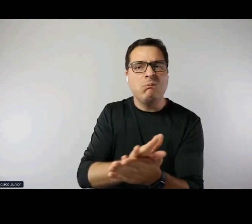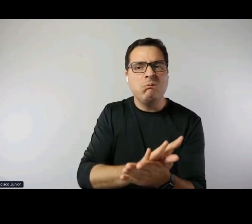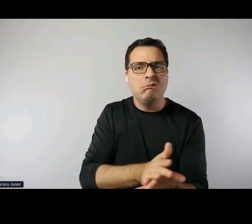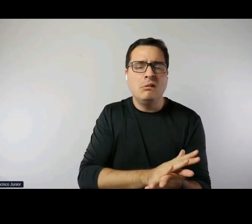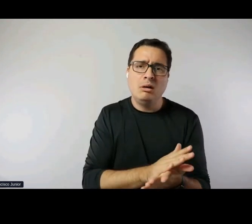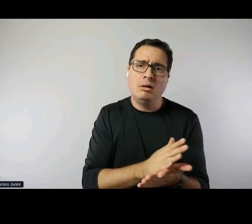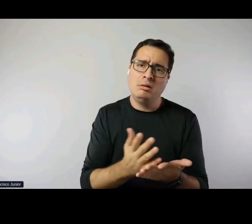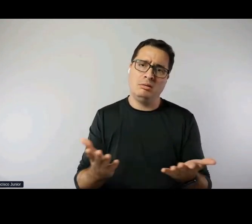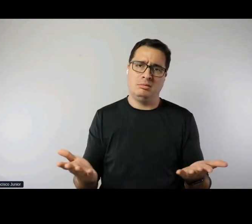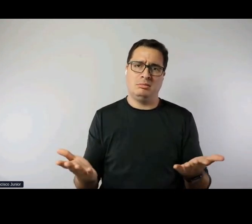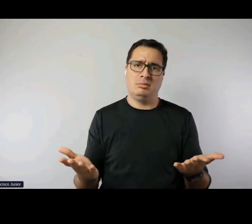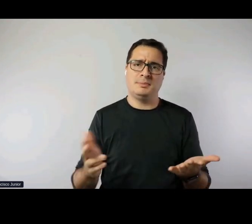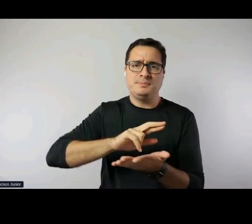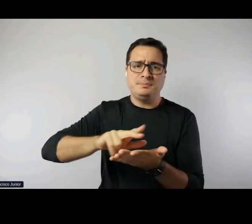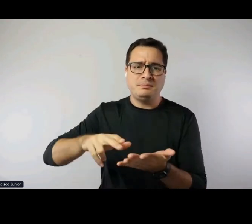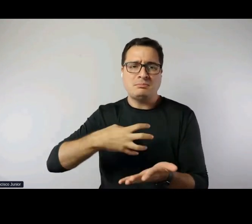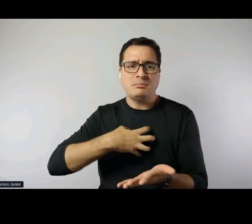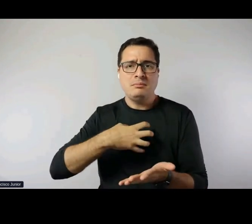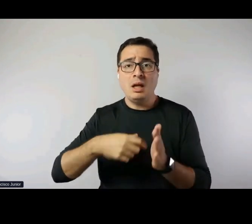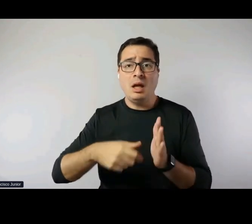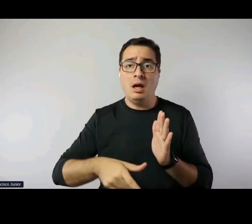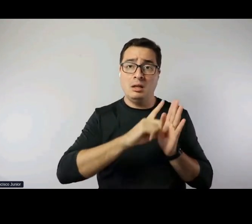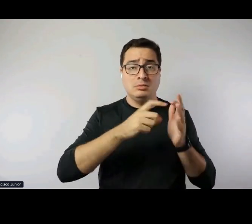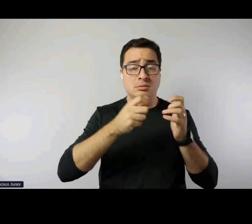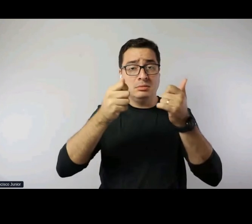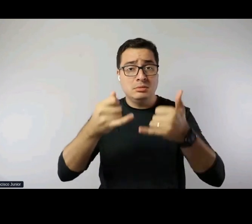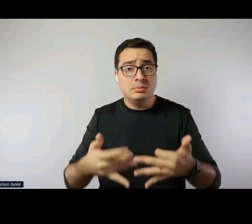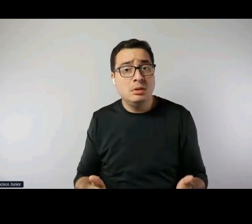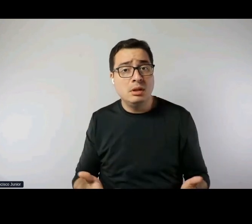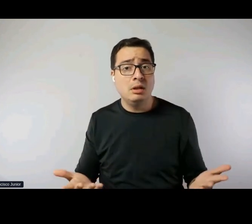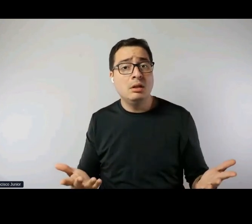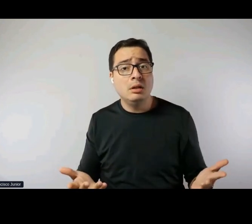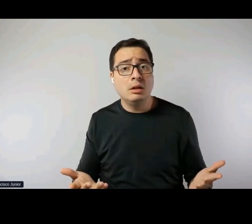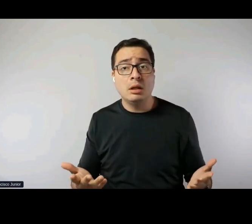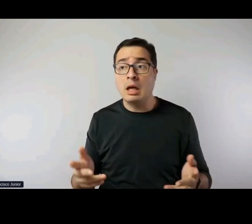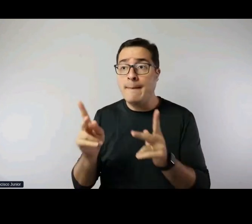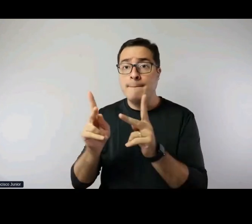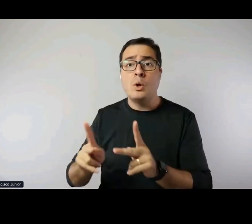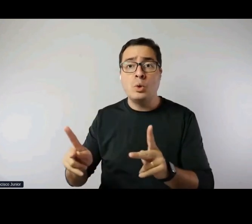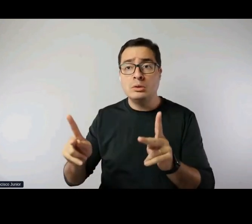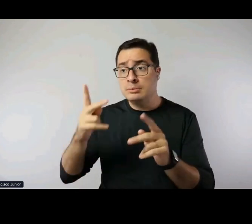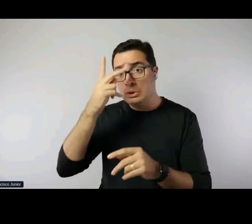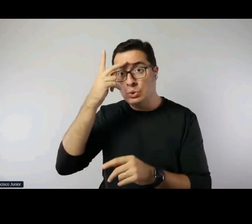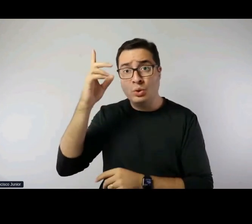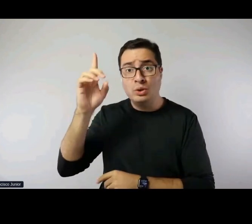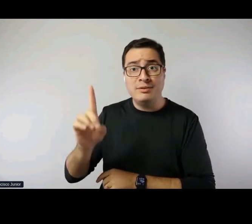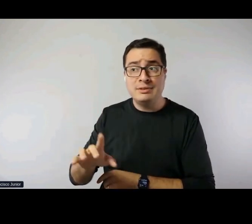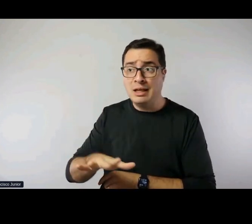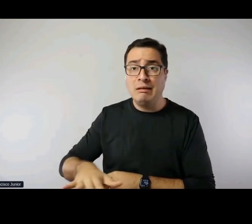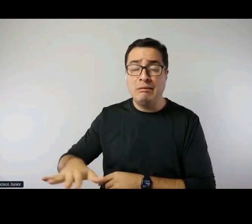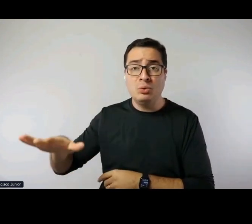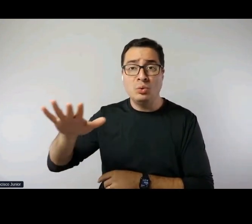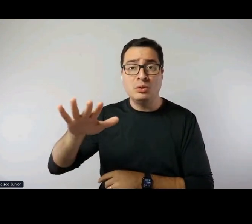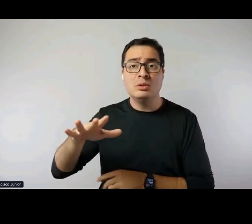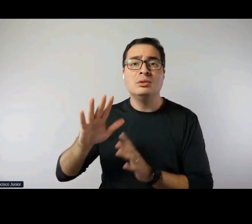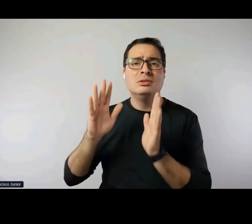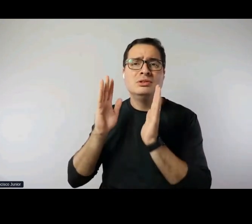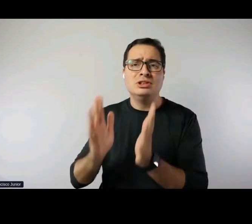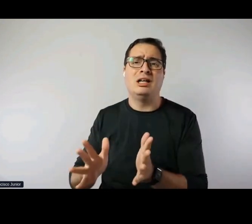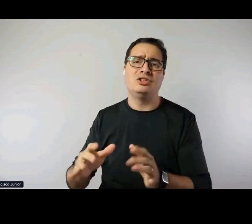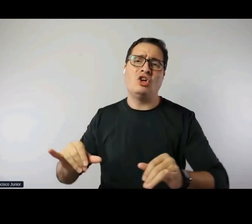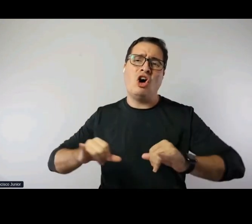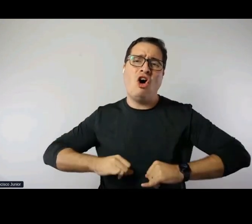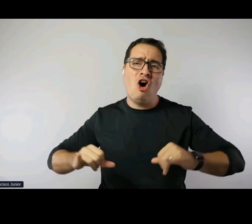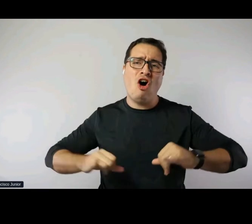esses aspectos que eu trouxe anteriormente, e que a população de pessoas com deficiência já passam,